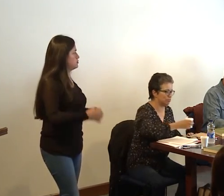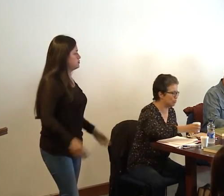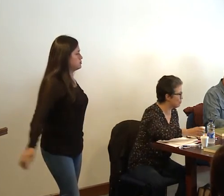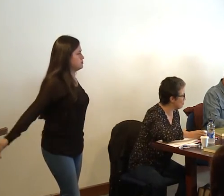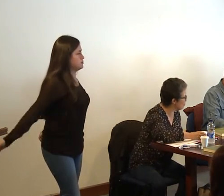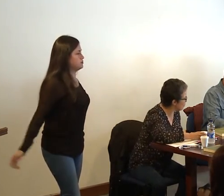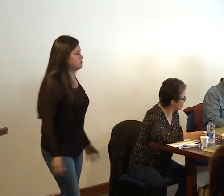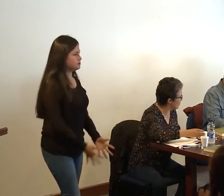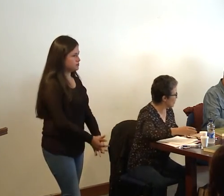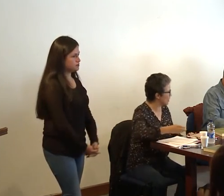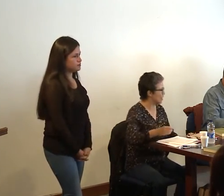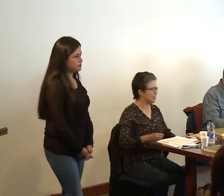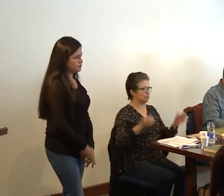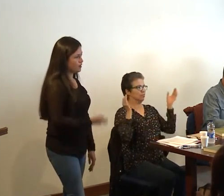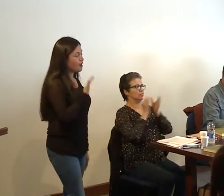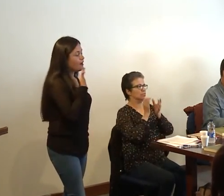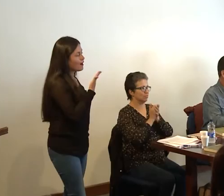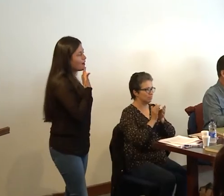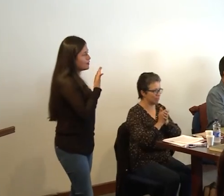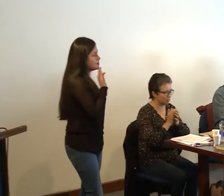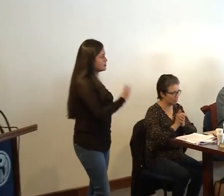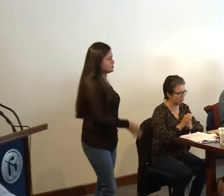Gracias, Alfonso.